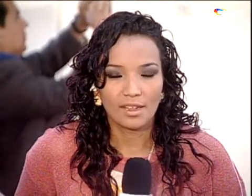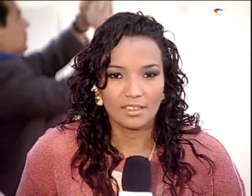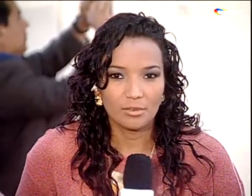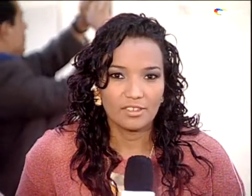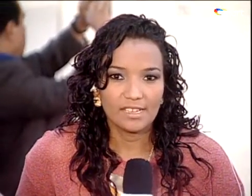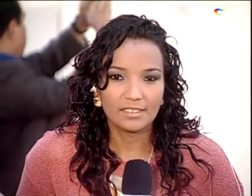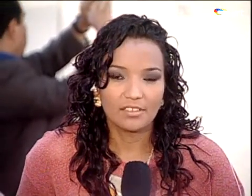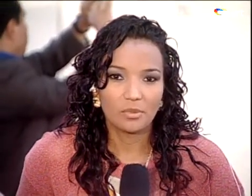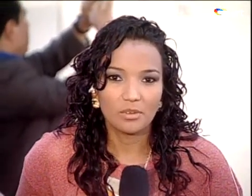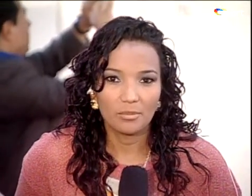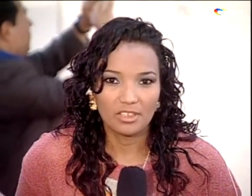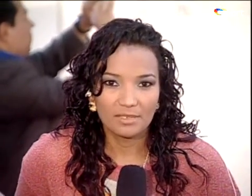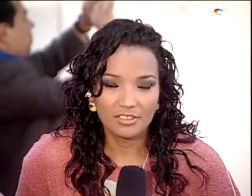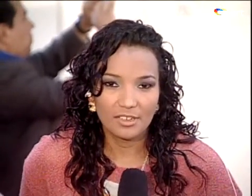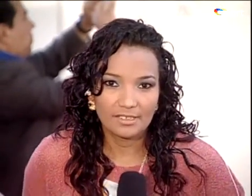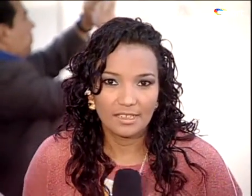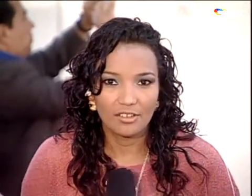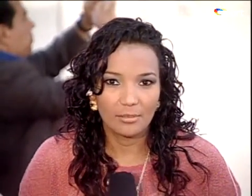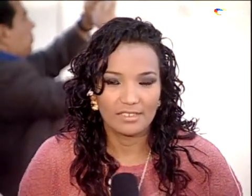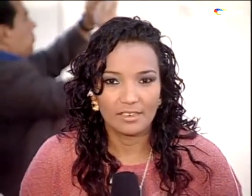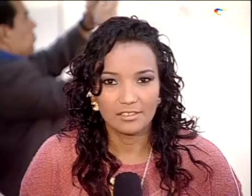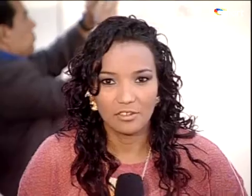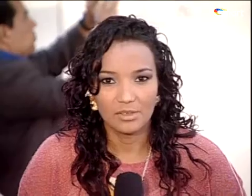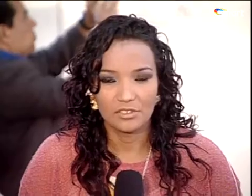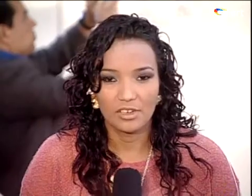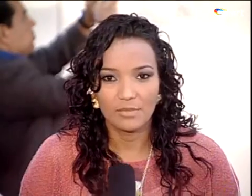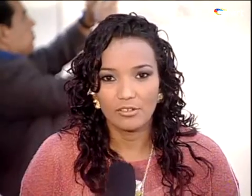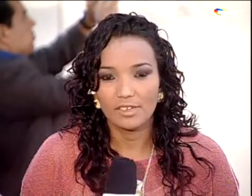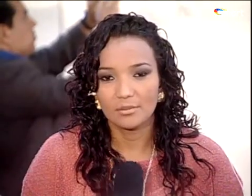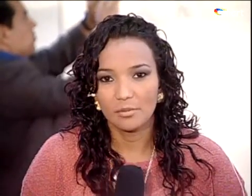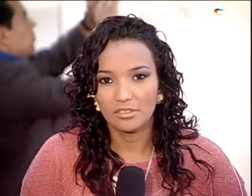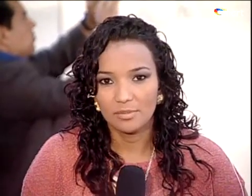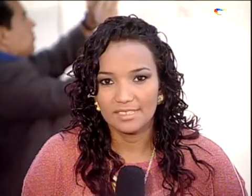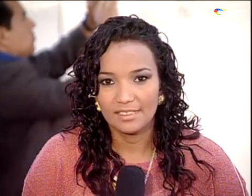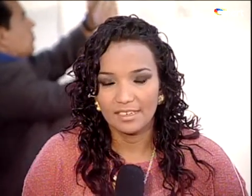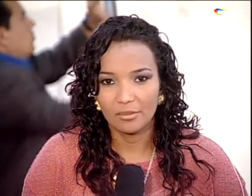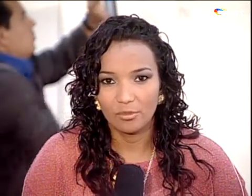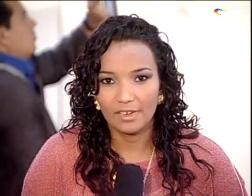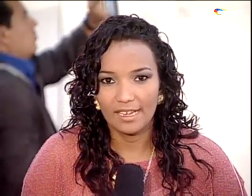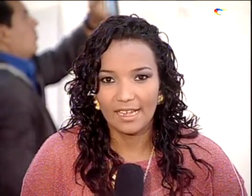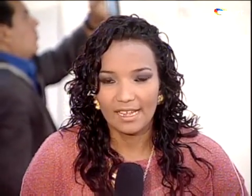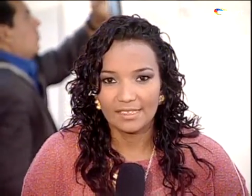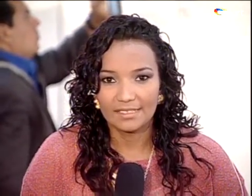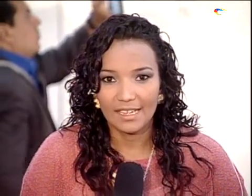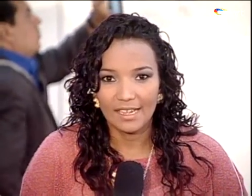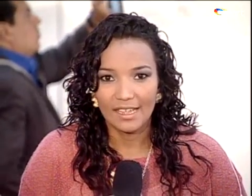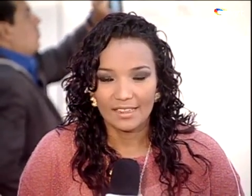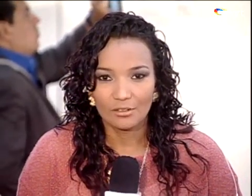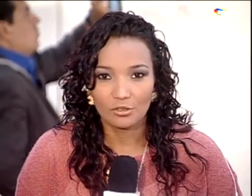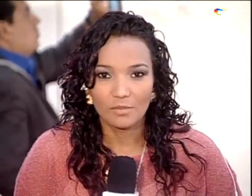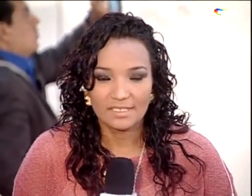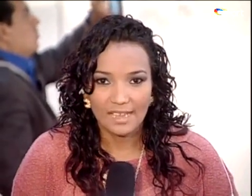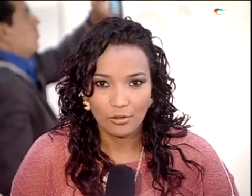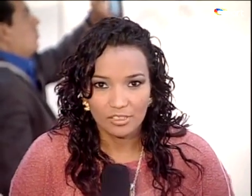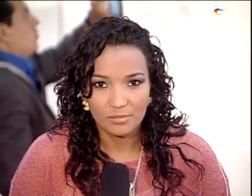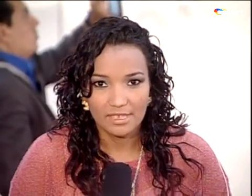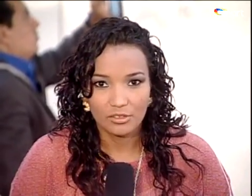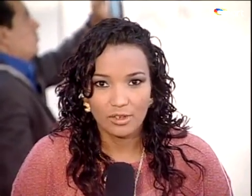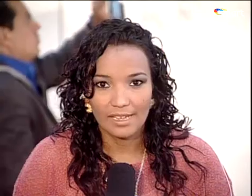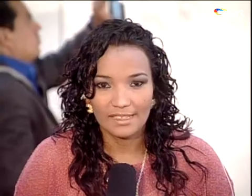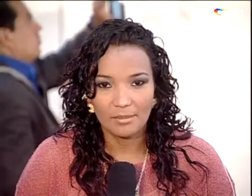a buscar... ¿Qué tal? Buenos días. Interrumpimos la programación a esta hora para llevarles información en vivo. En este momento el Presidente de la República está dando su mensaje